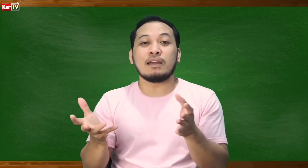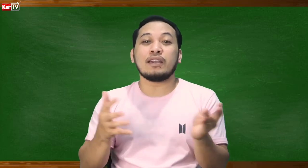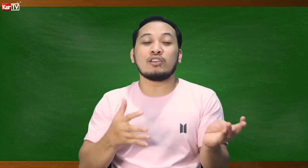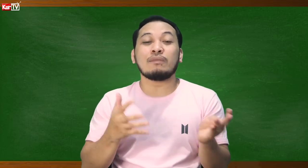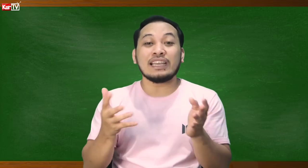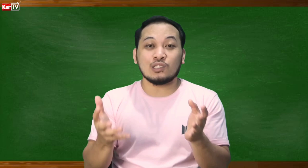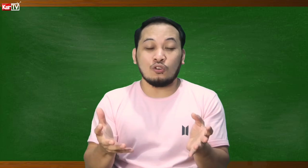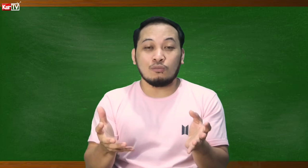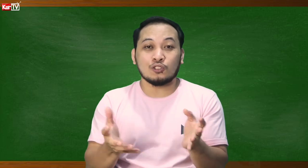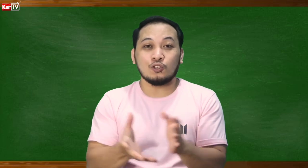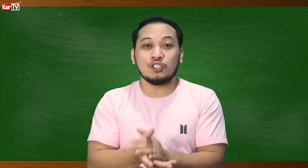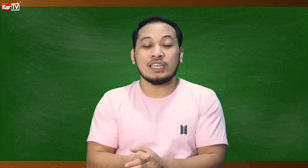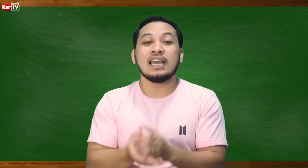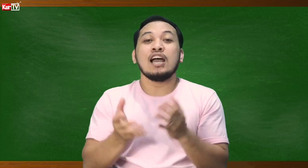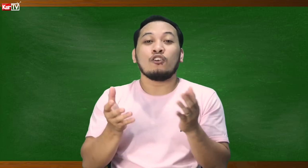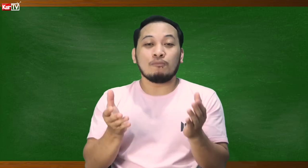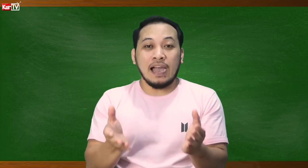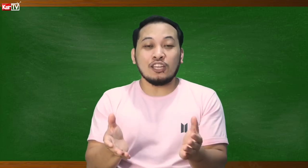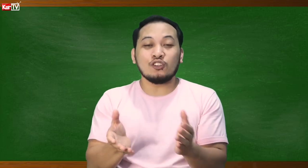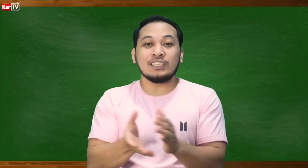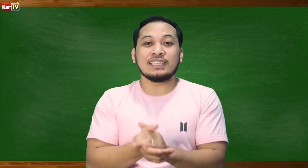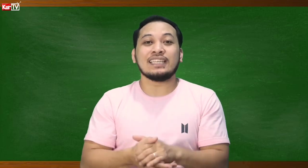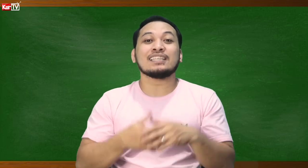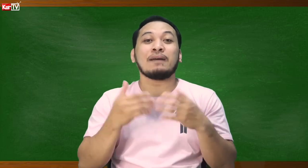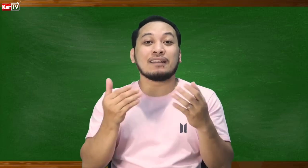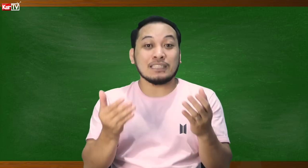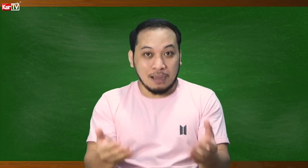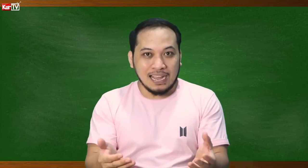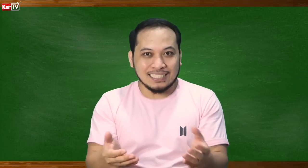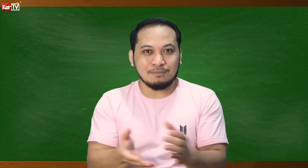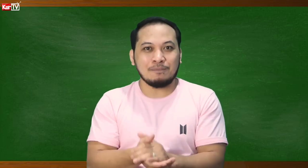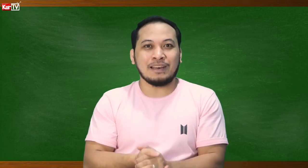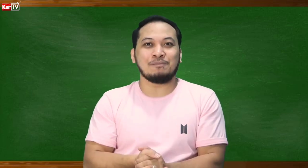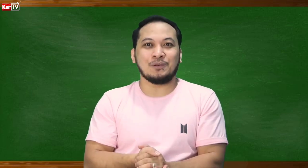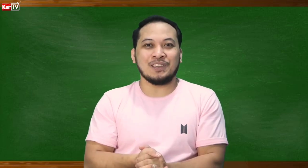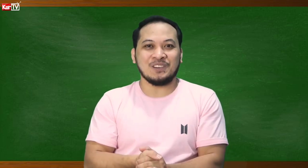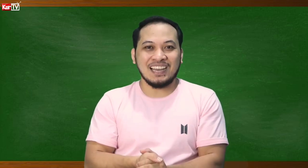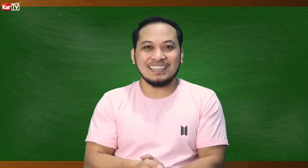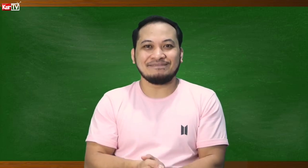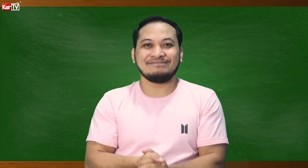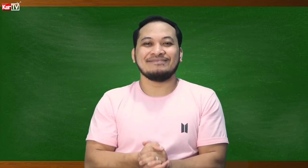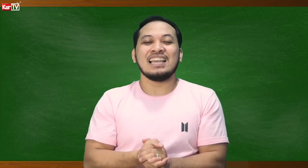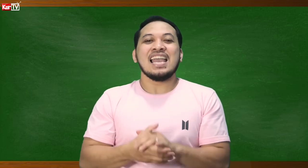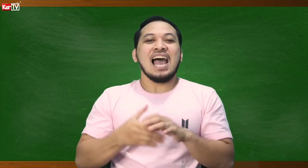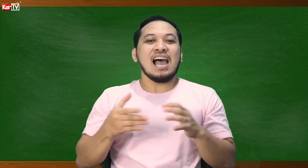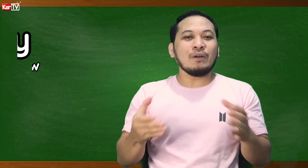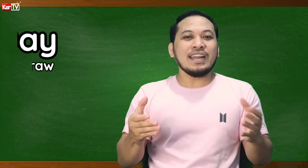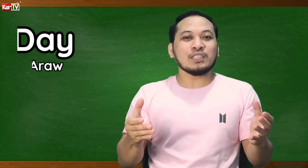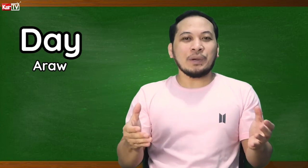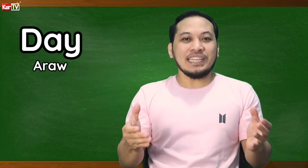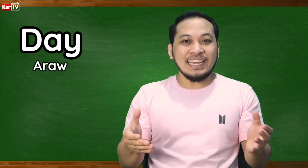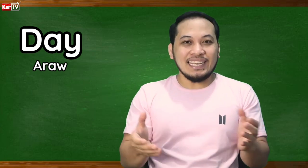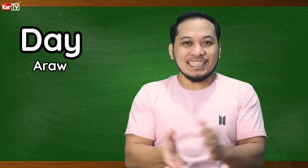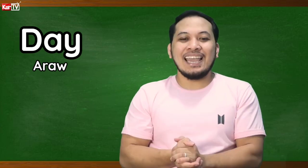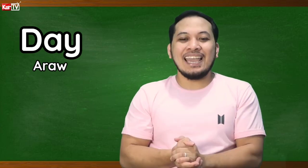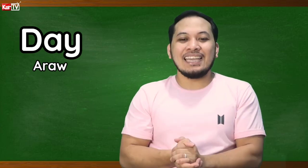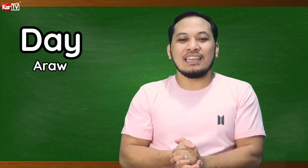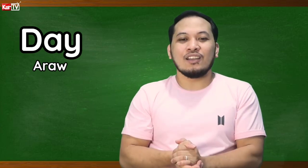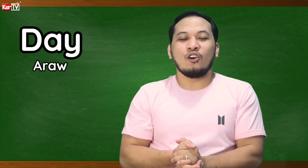meron namang slow motion dyan kung paano nyo isisenyas para mas makakasabay pa rin po kayo, ha? Our next word is day